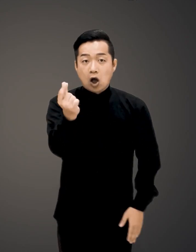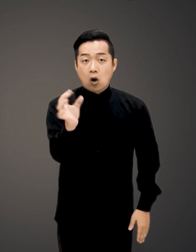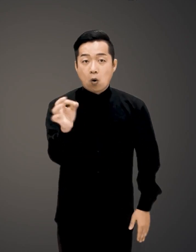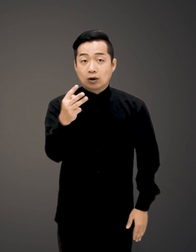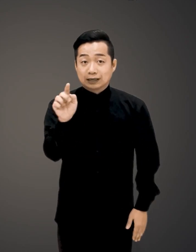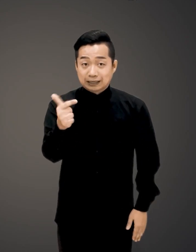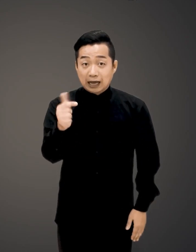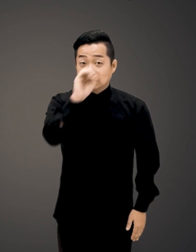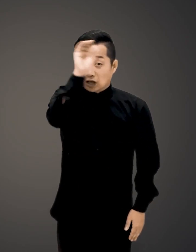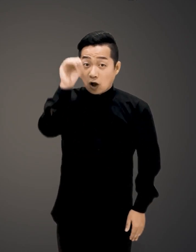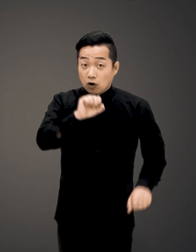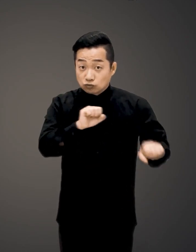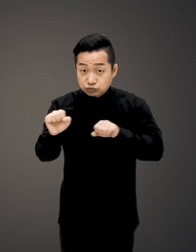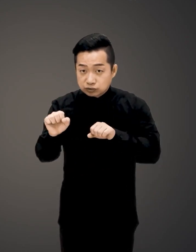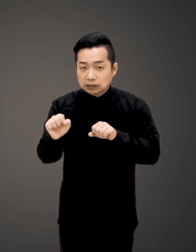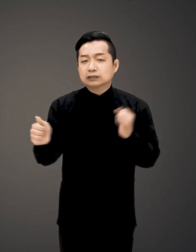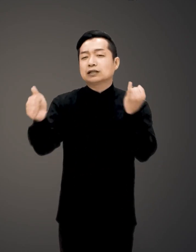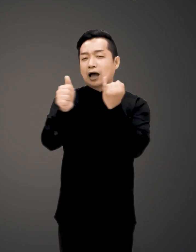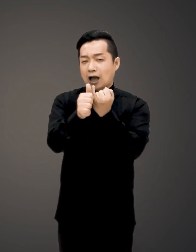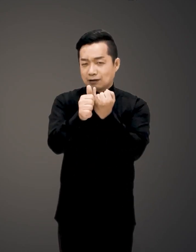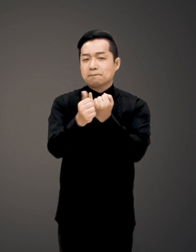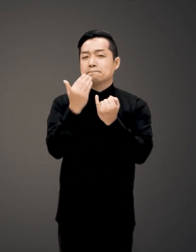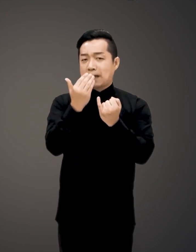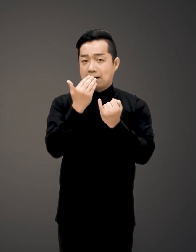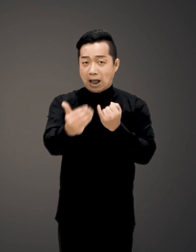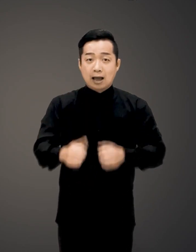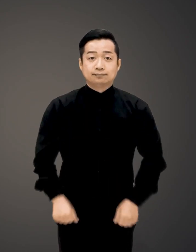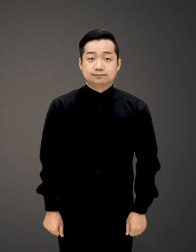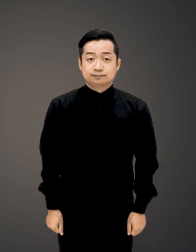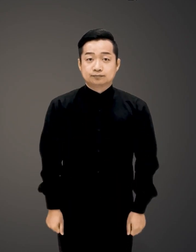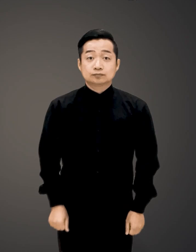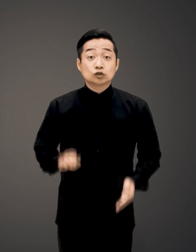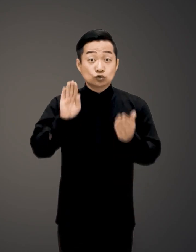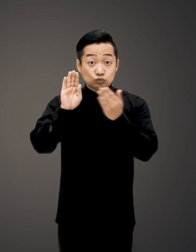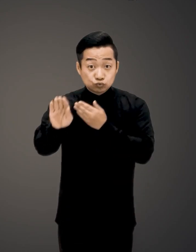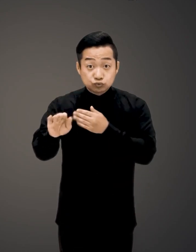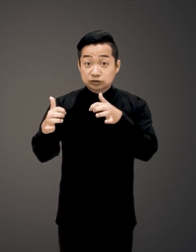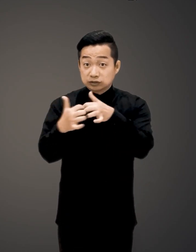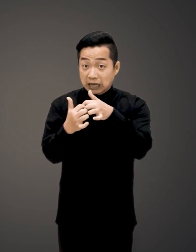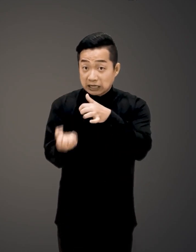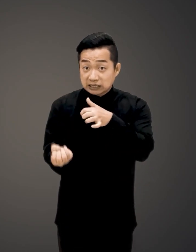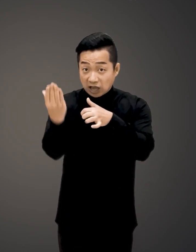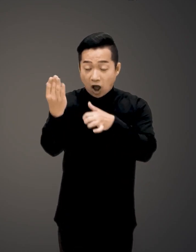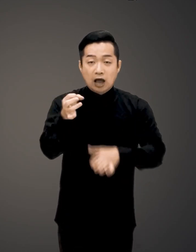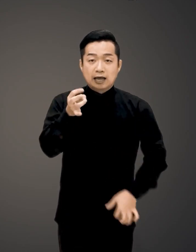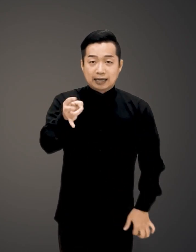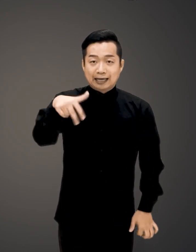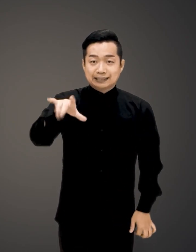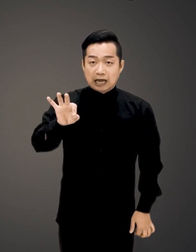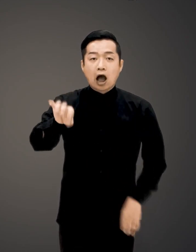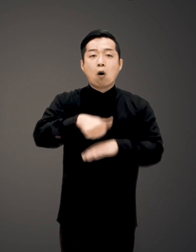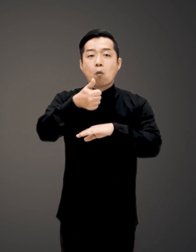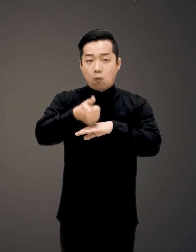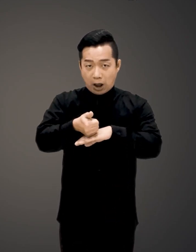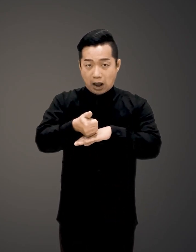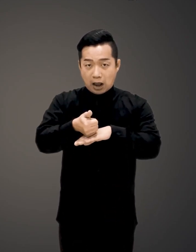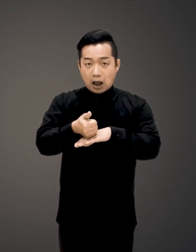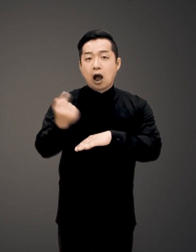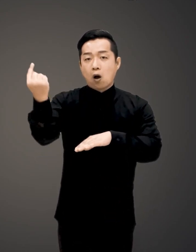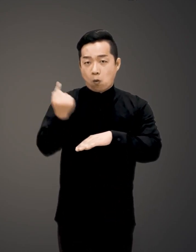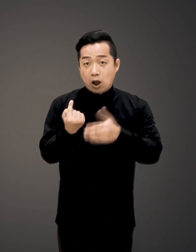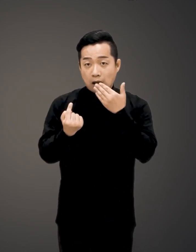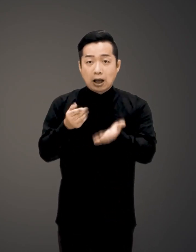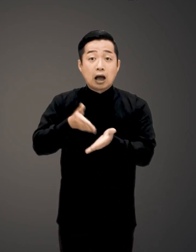홍난성이 움직이니 장차 난군을 만날 것이다. 얼마 후 전쟁에서 승리한 예장왕이 병사에